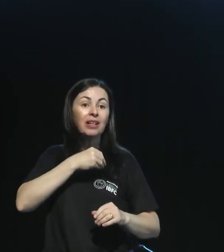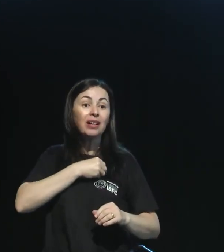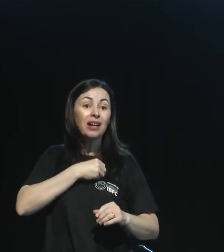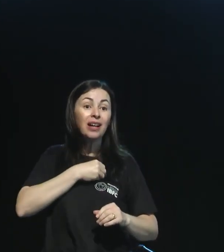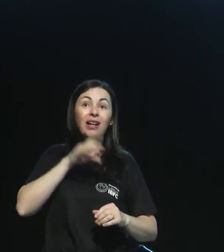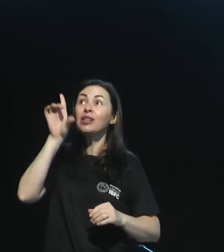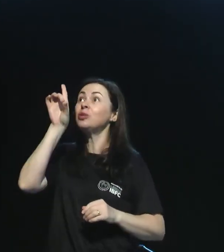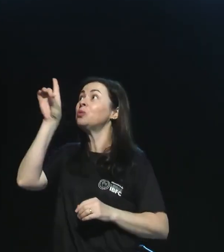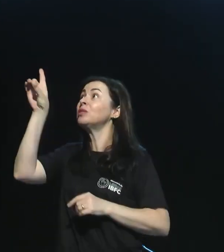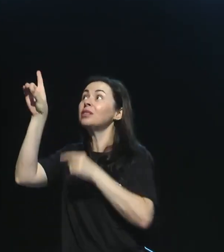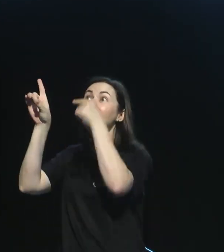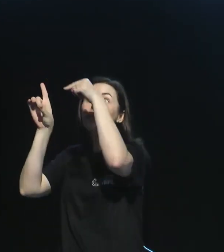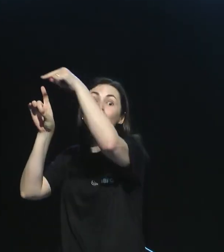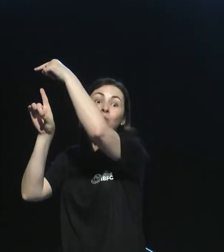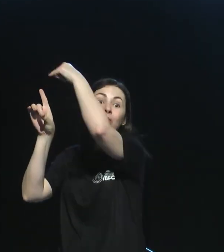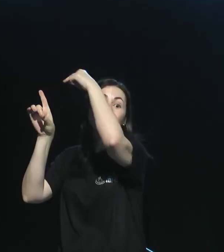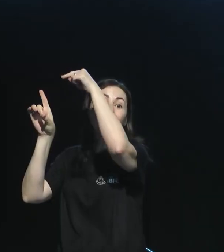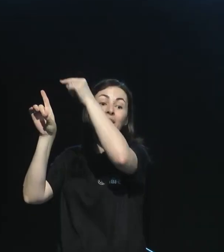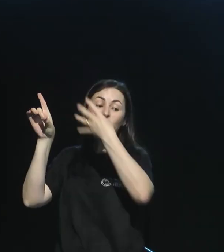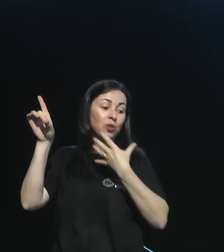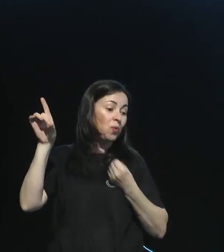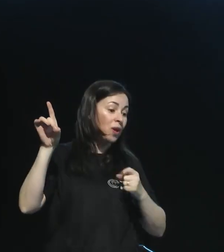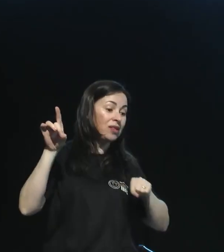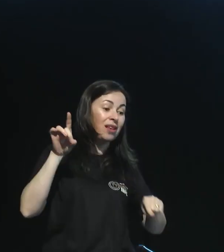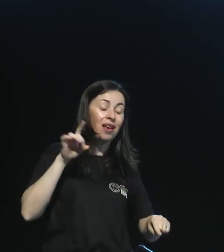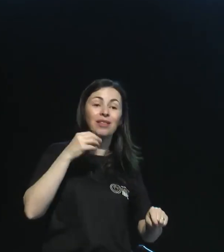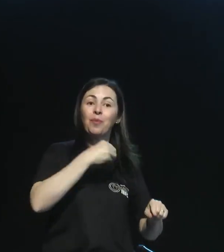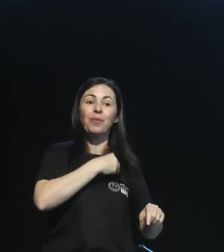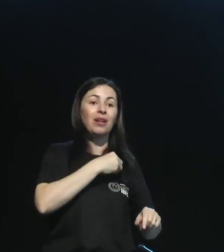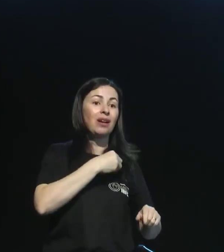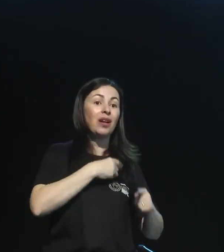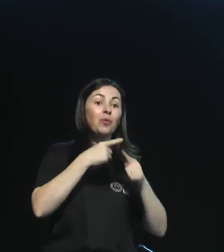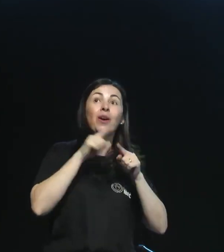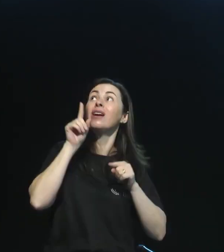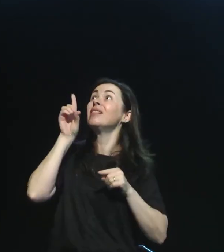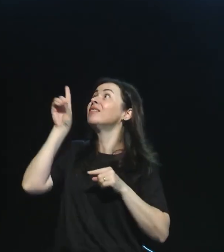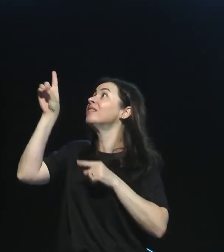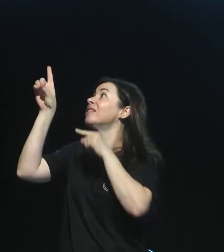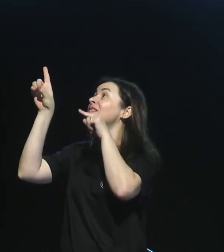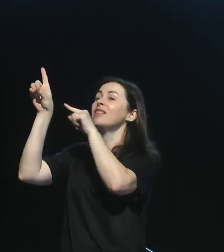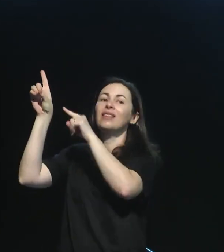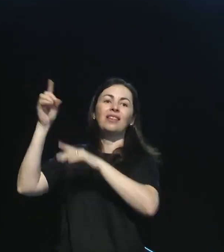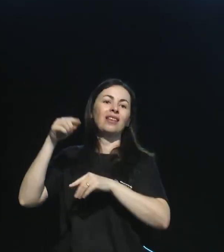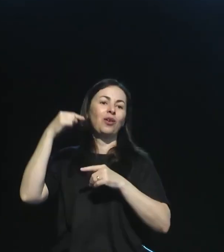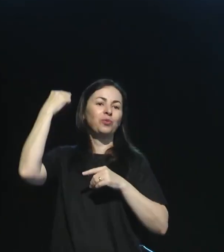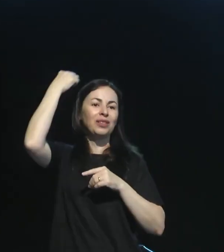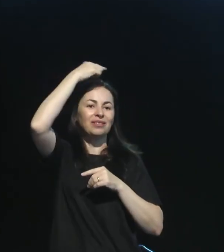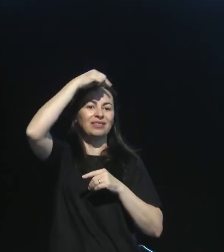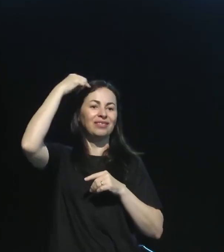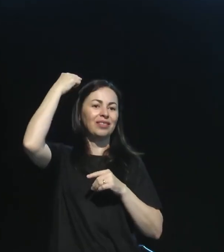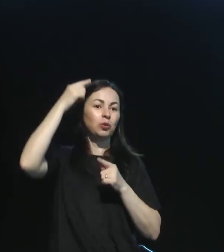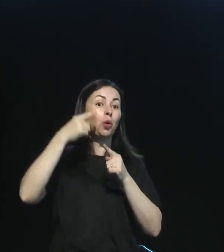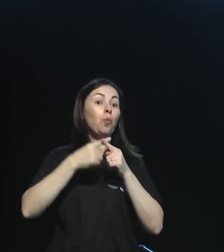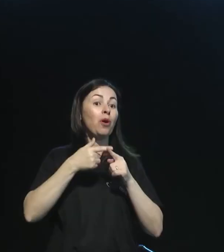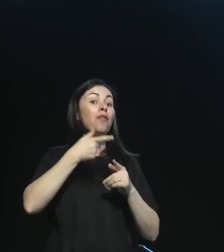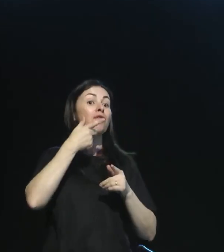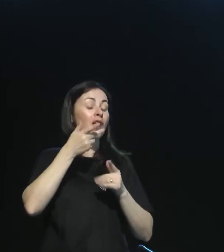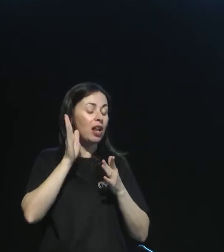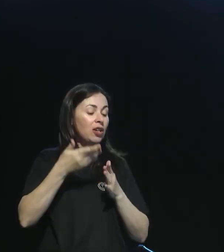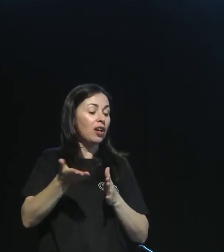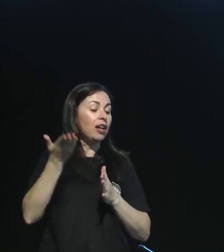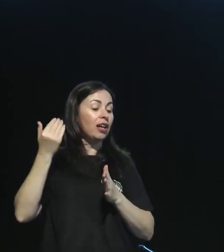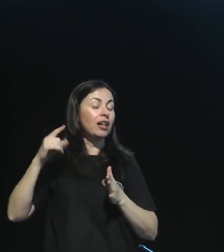de Deus. Porque Deus é santo. E eu falei dia desses atrás que o diabo, o inimigo, lhe